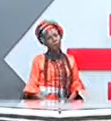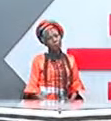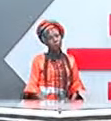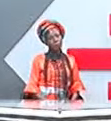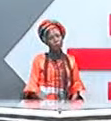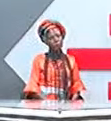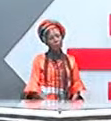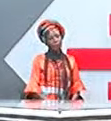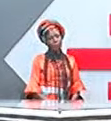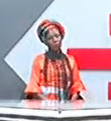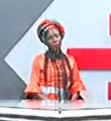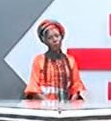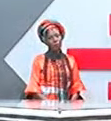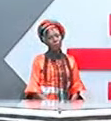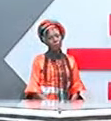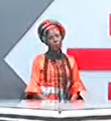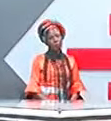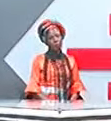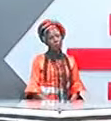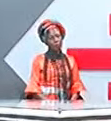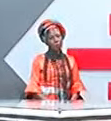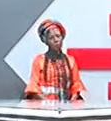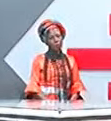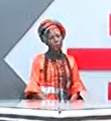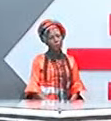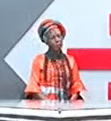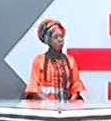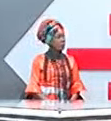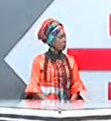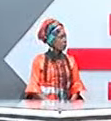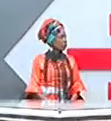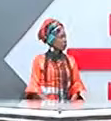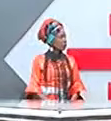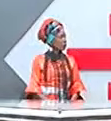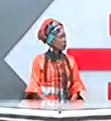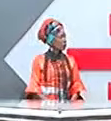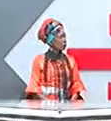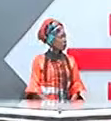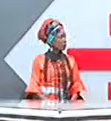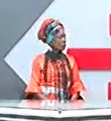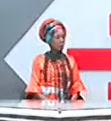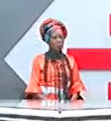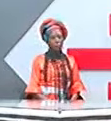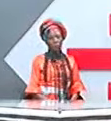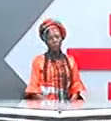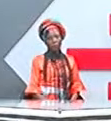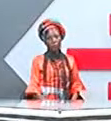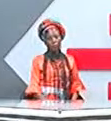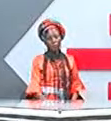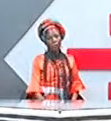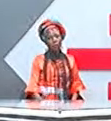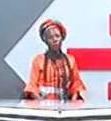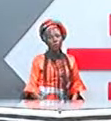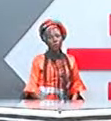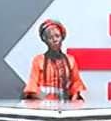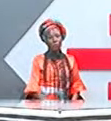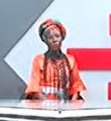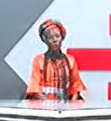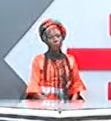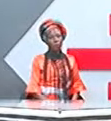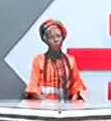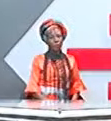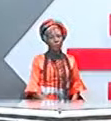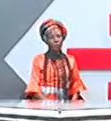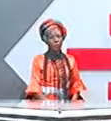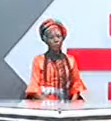akol ndowooza kifuuka ekisaanyizo nga muntu atalina ba agenti tajja mu kalulu nga bwe nabadde nteesa olunaku olweggulo nti omuntu atawa